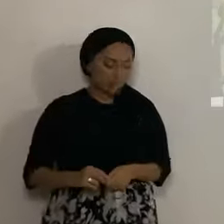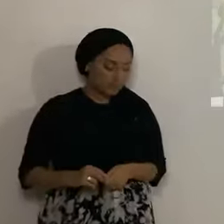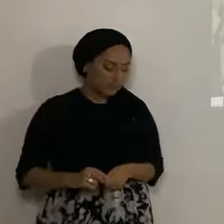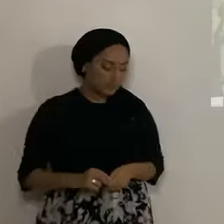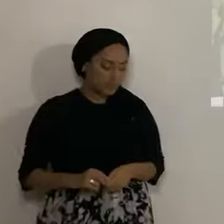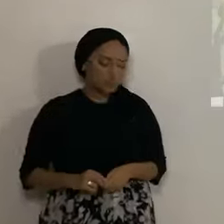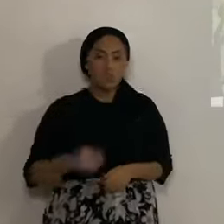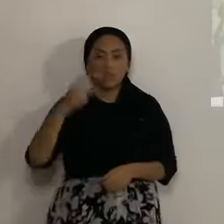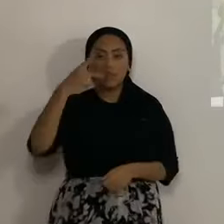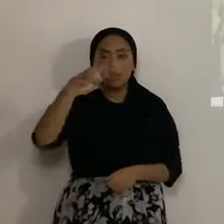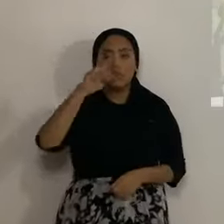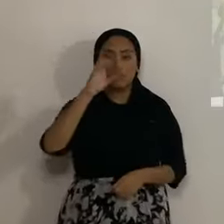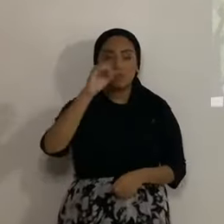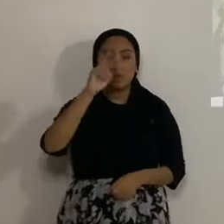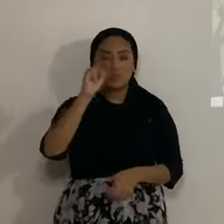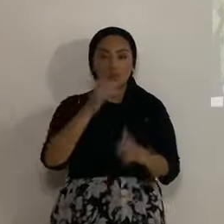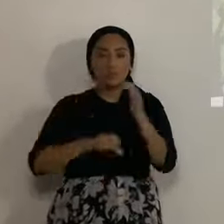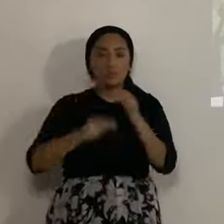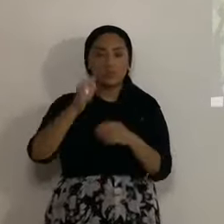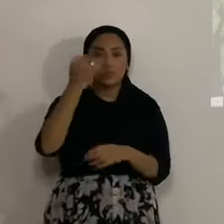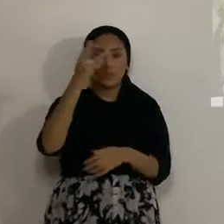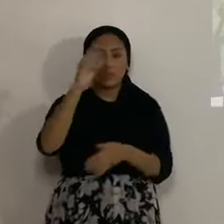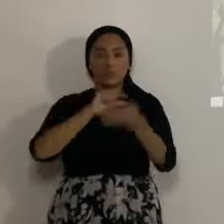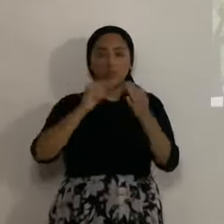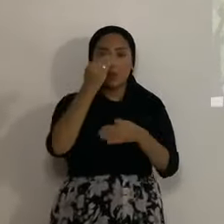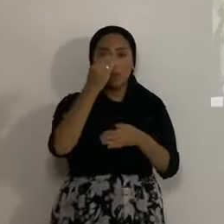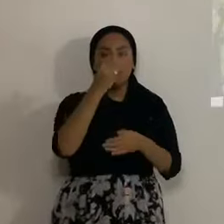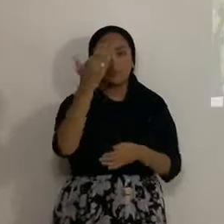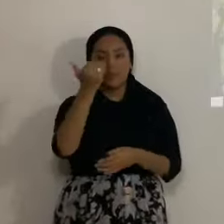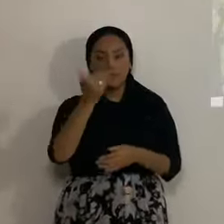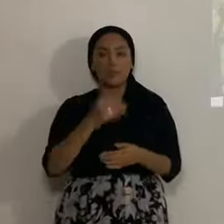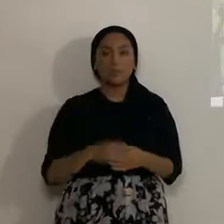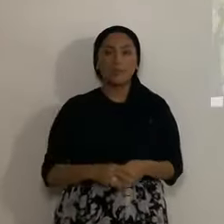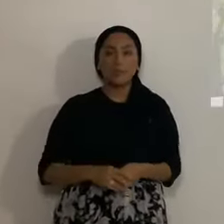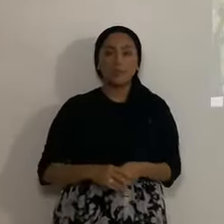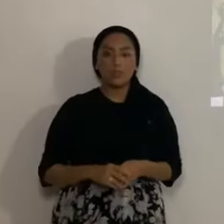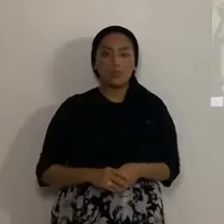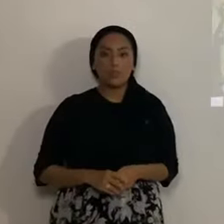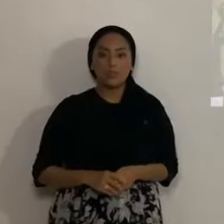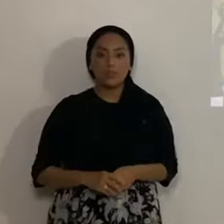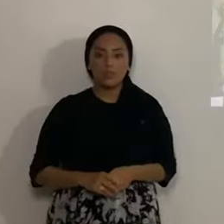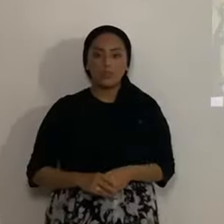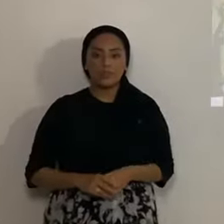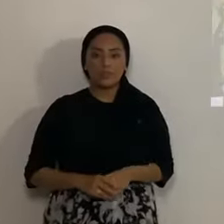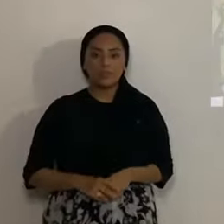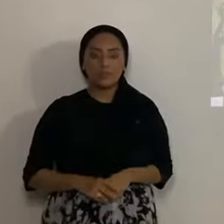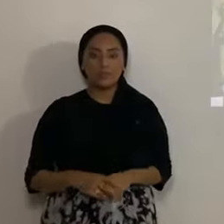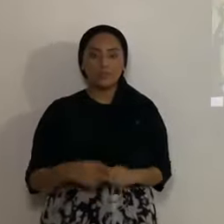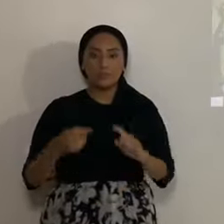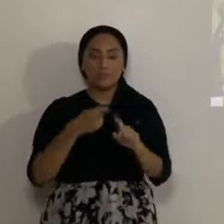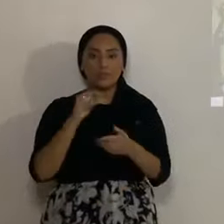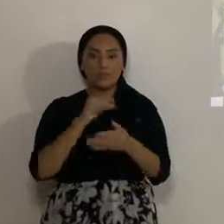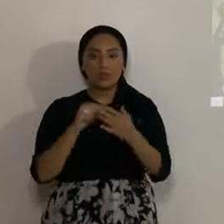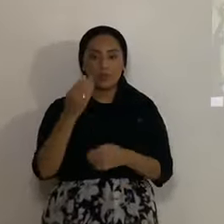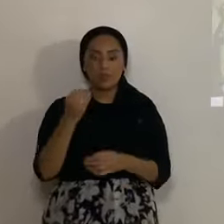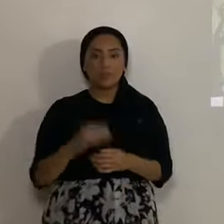Entonces, en Proverbios 16, verso 14 y 15, vamos a leer ahora el 15, pero vamos a leer desde el verso 14.